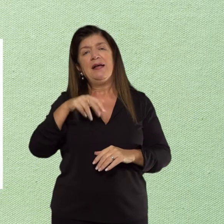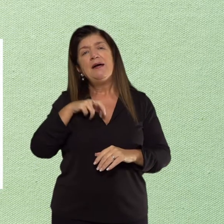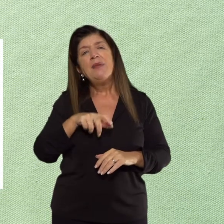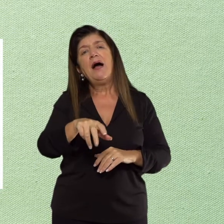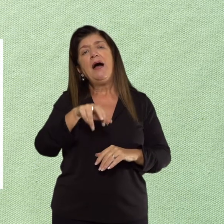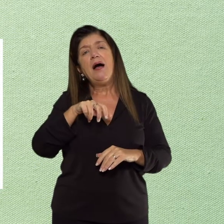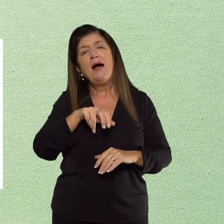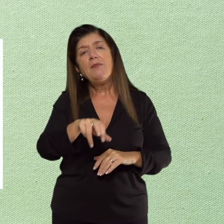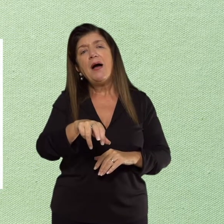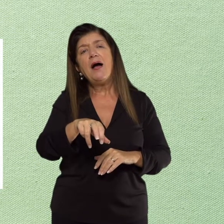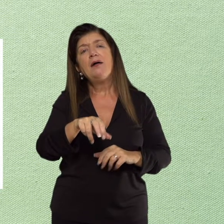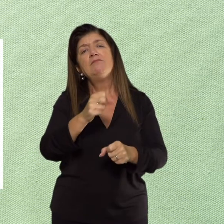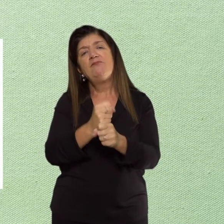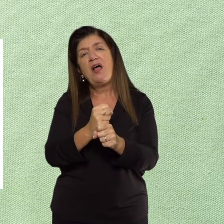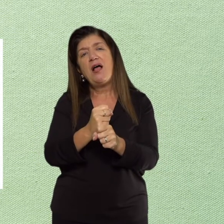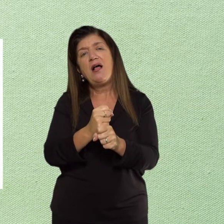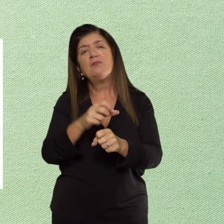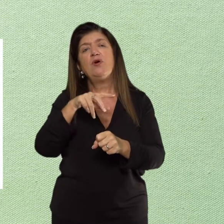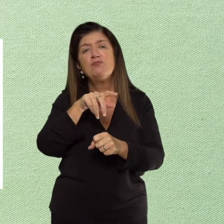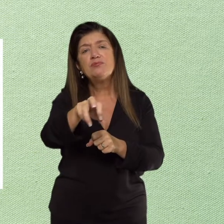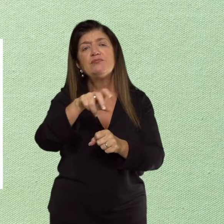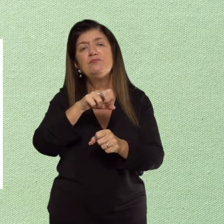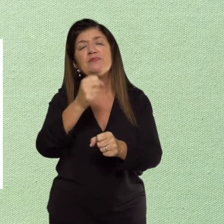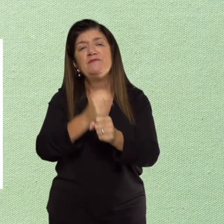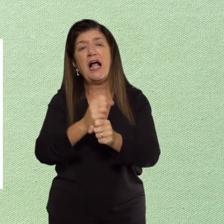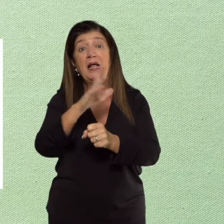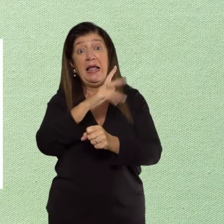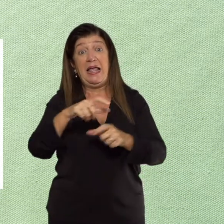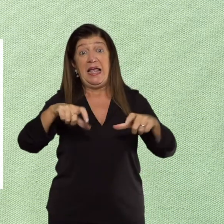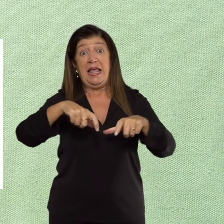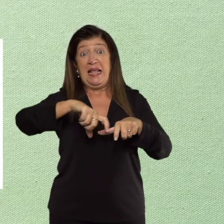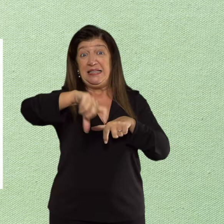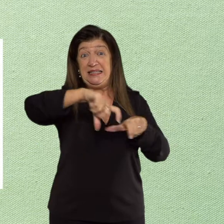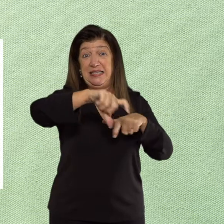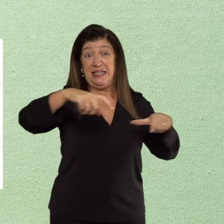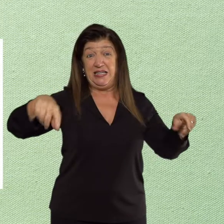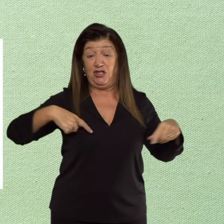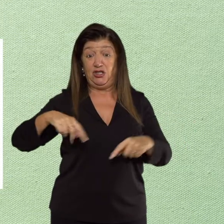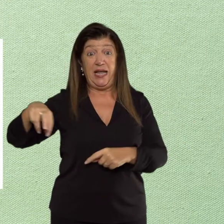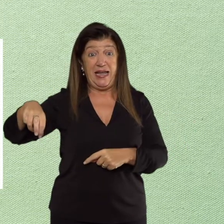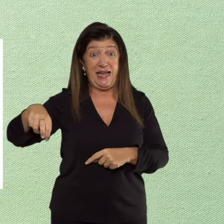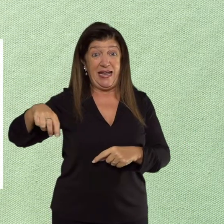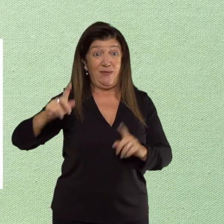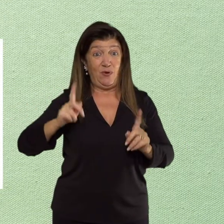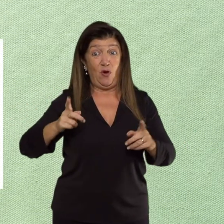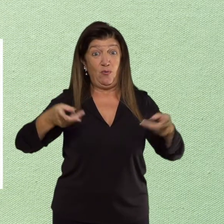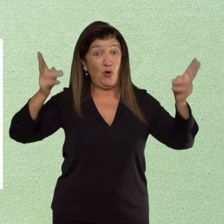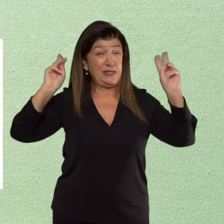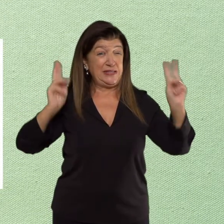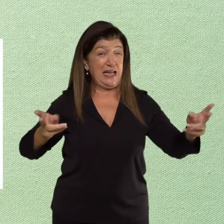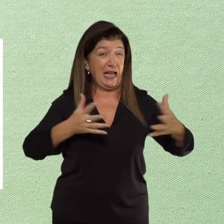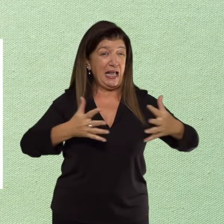tratto di attraversamento, quindi facciamo un'isola di protezione all'inizio e alla fine dell'attraversamento,